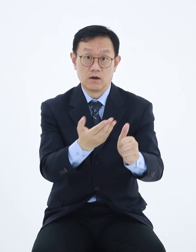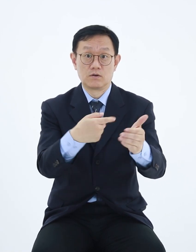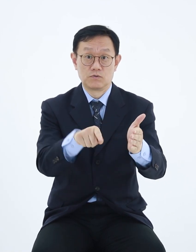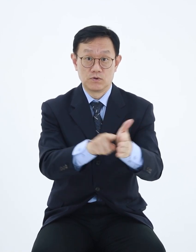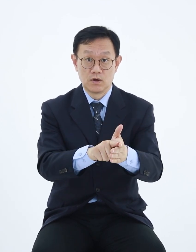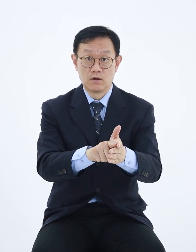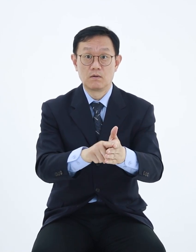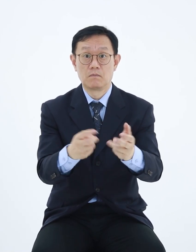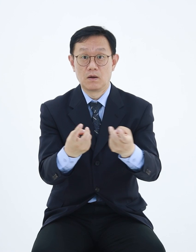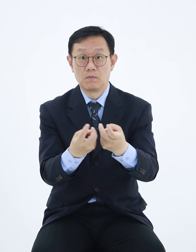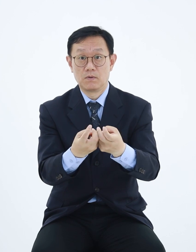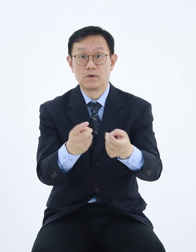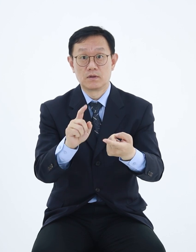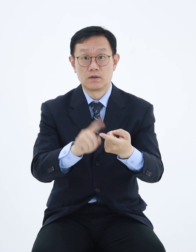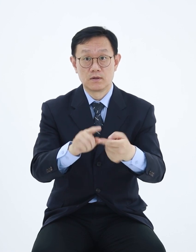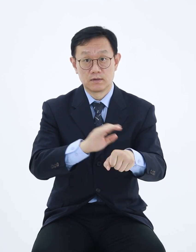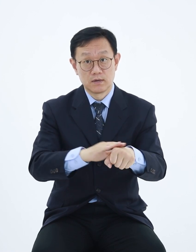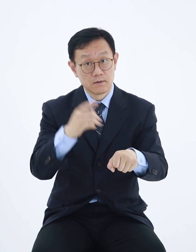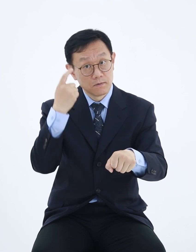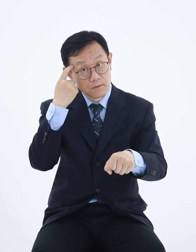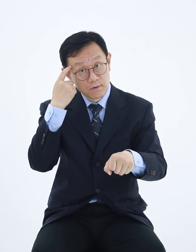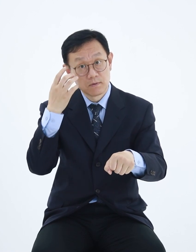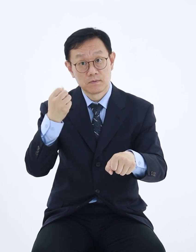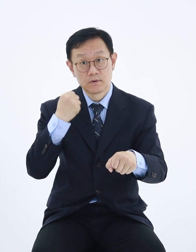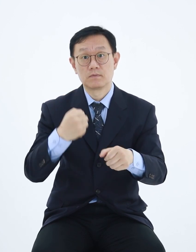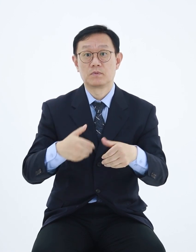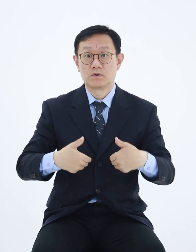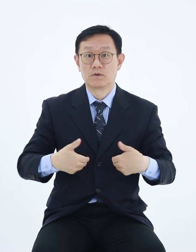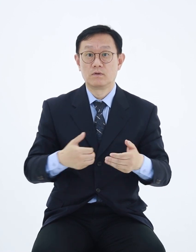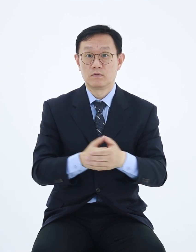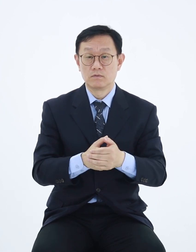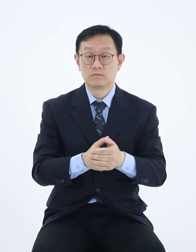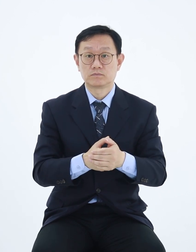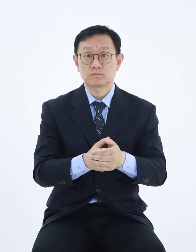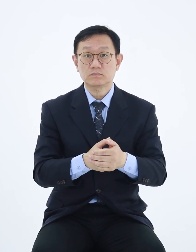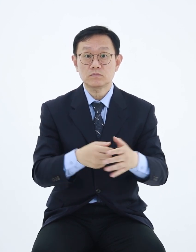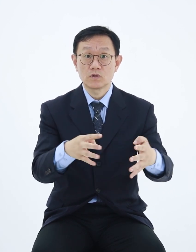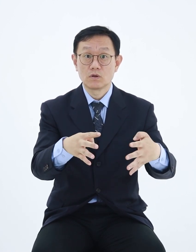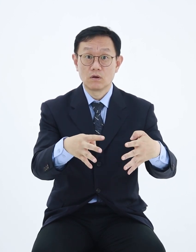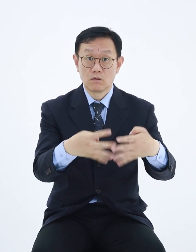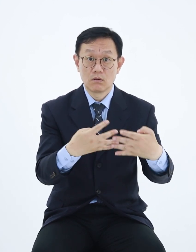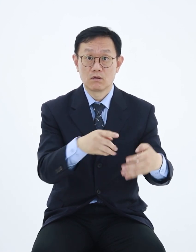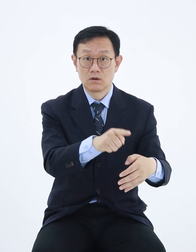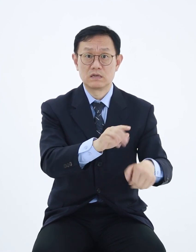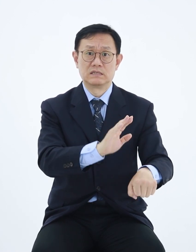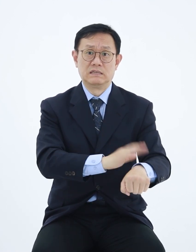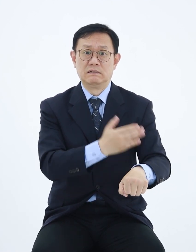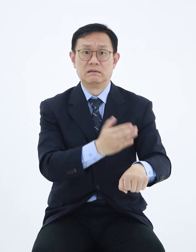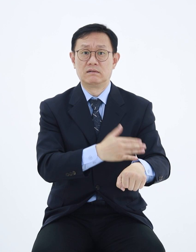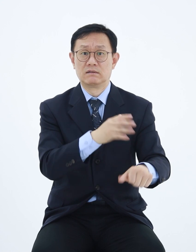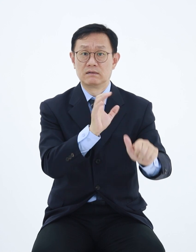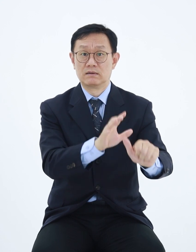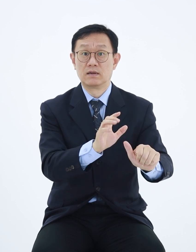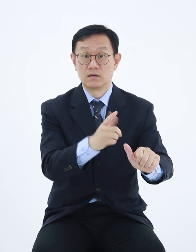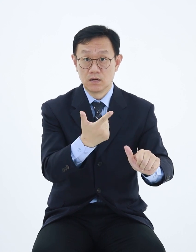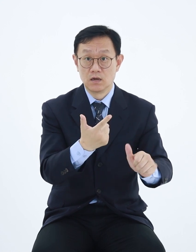수단과 방법을 고려해야 합니다. 협약의 불이행을 당사국의 책임으로만 돌리는 것이 아니라 수집된 정보와 자료를